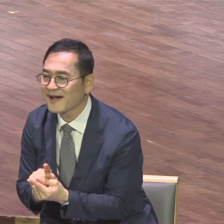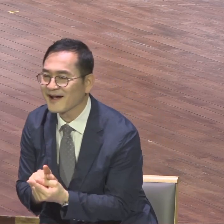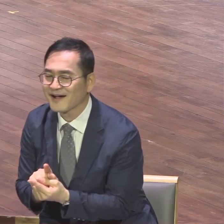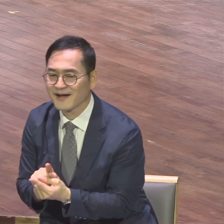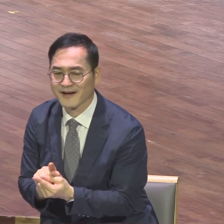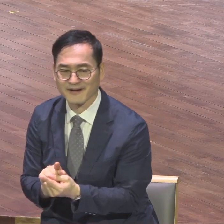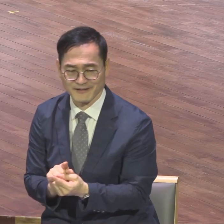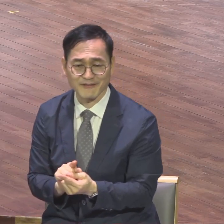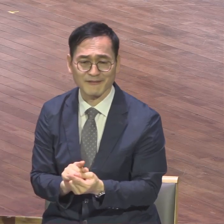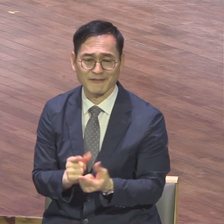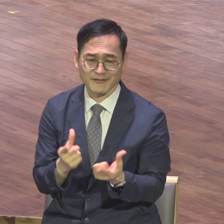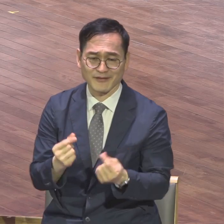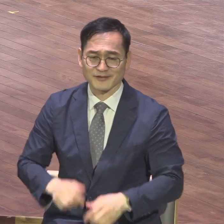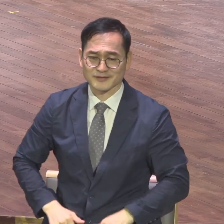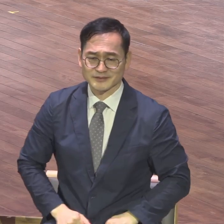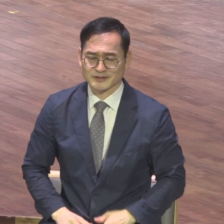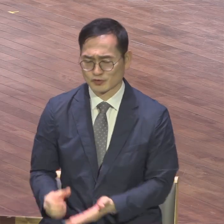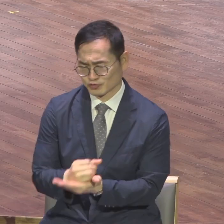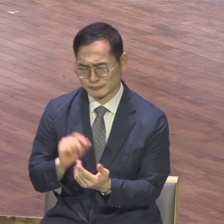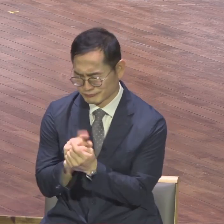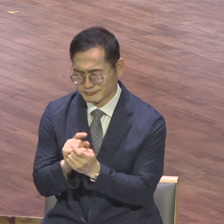우리 만남은 우연이 아니야.